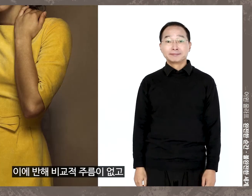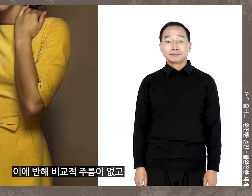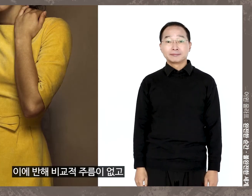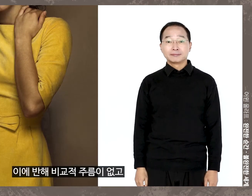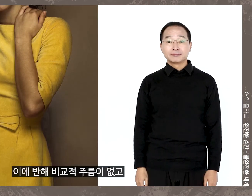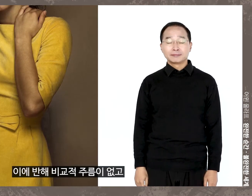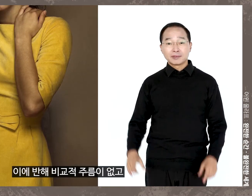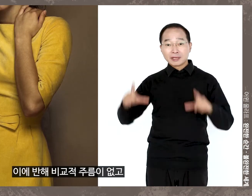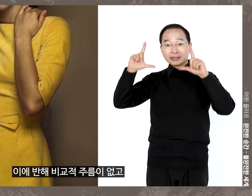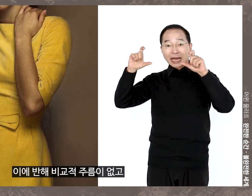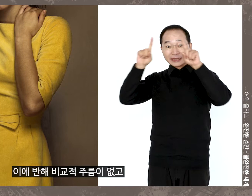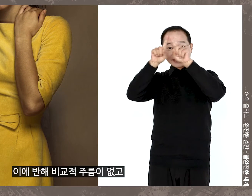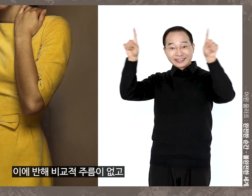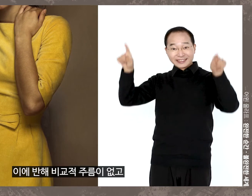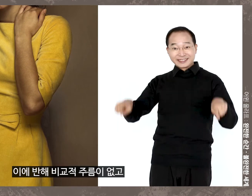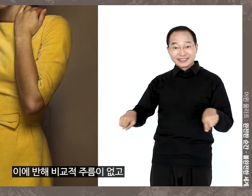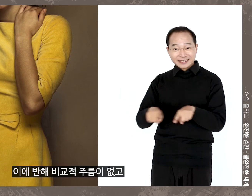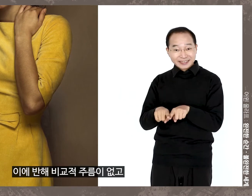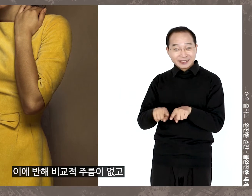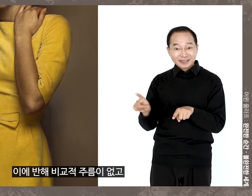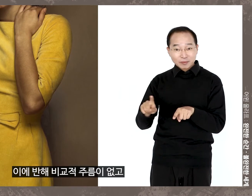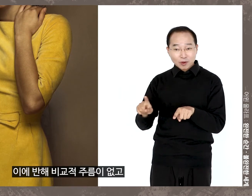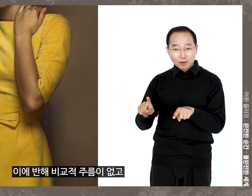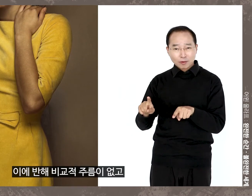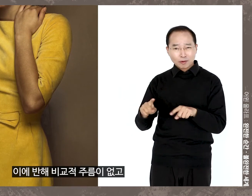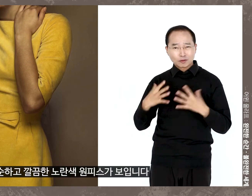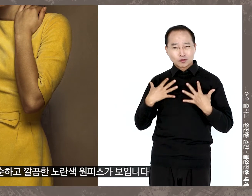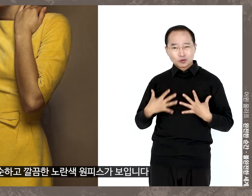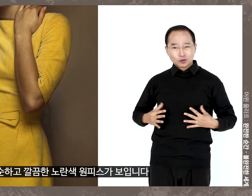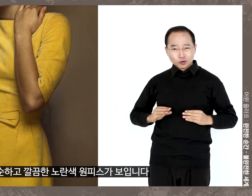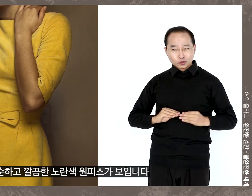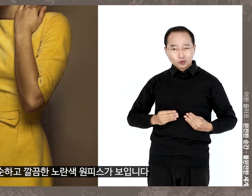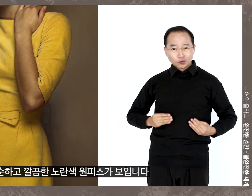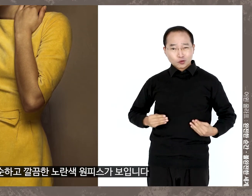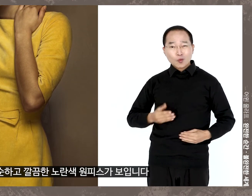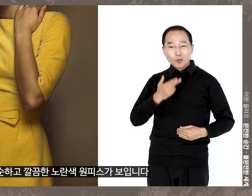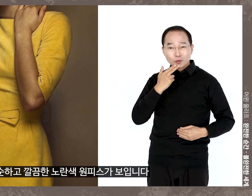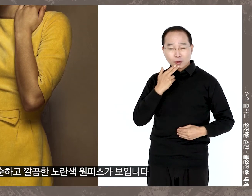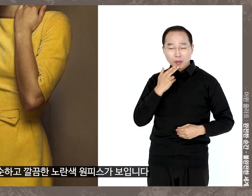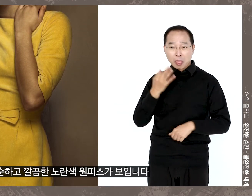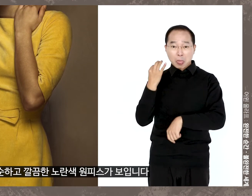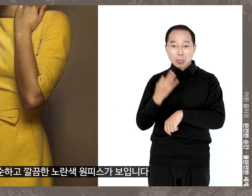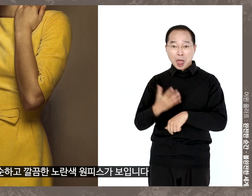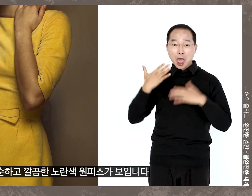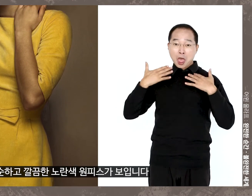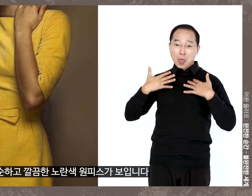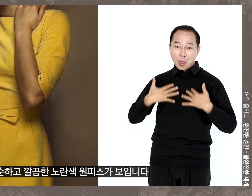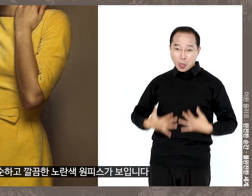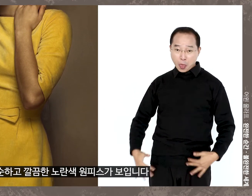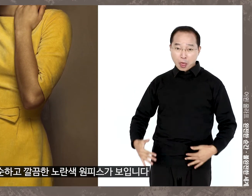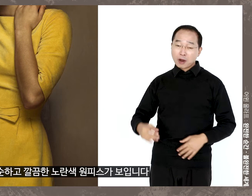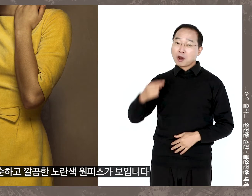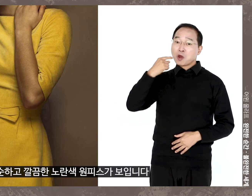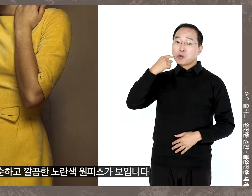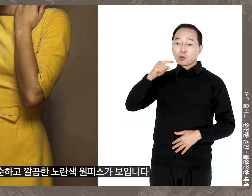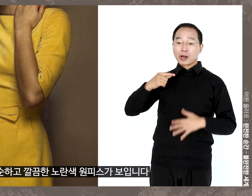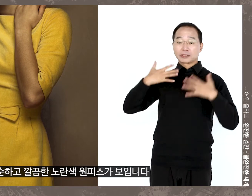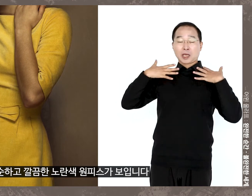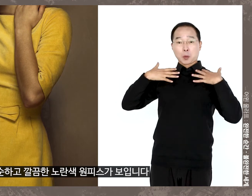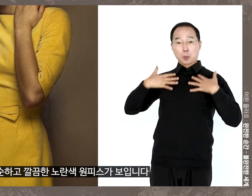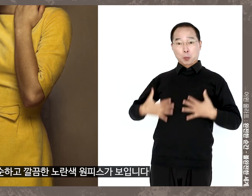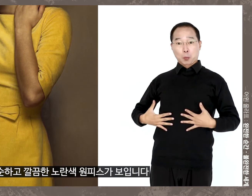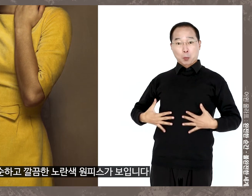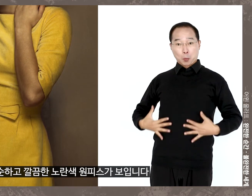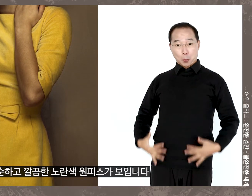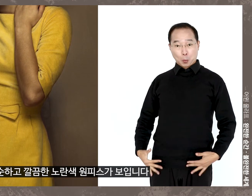이에 반해 비교적 주름이 없고 단순하고 깔끔한 노란색 원피스가